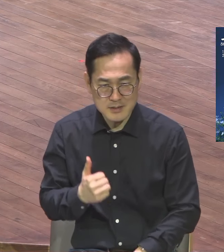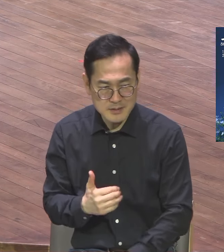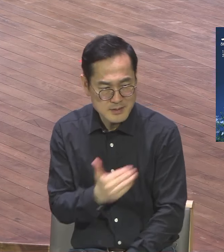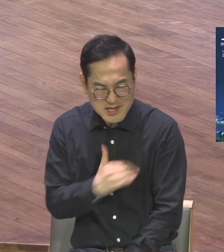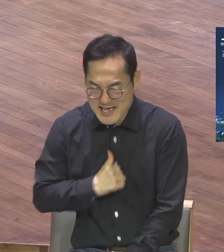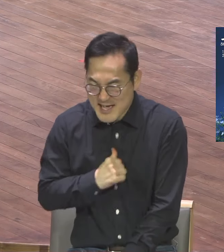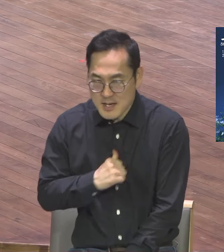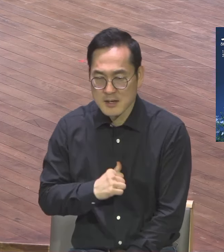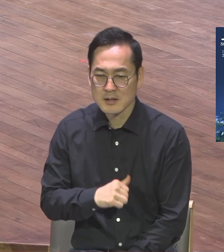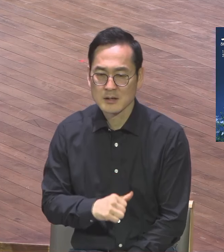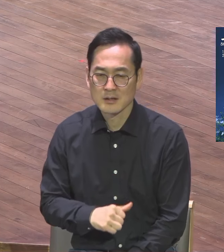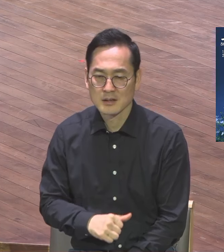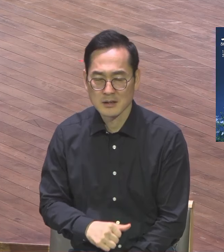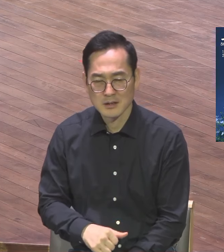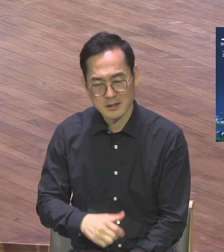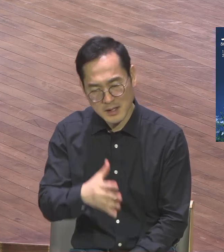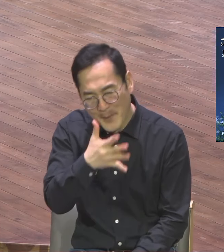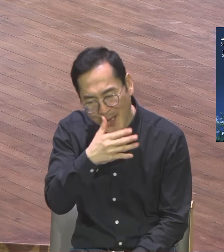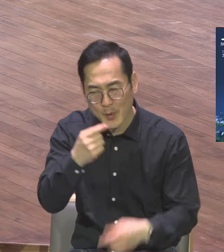얼마나 어리석어요.